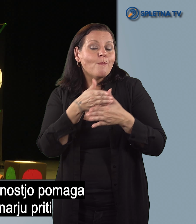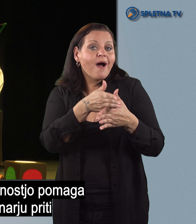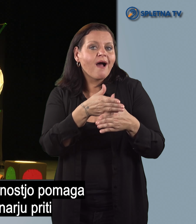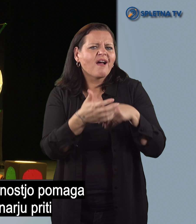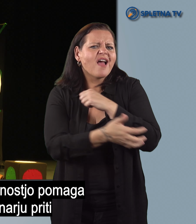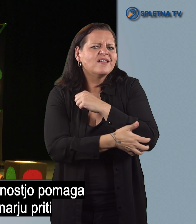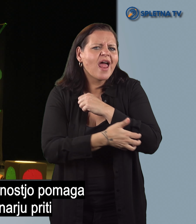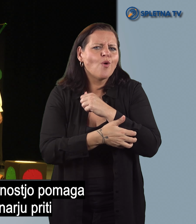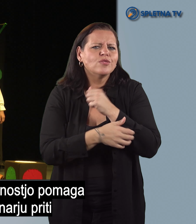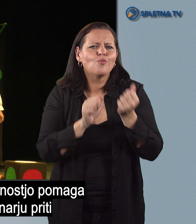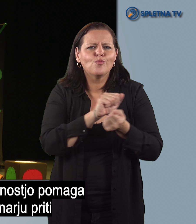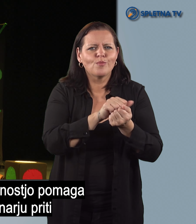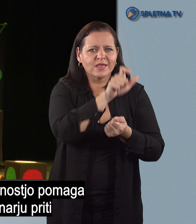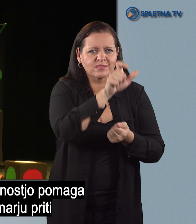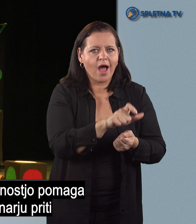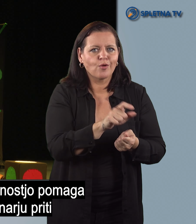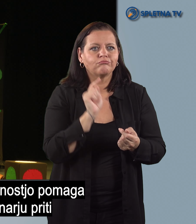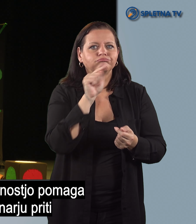in ljubezni.